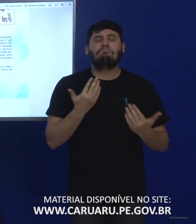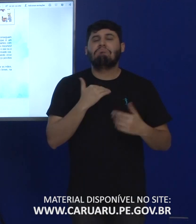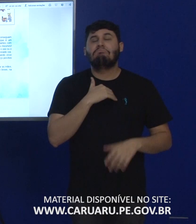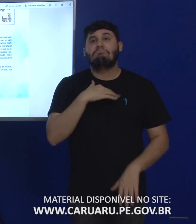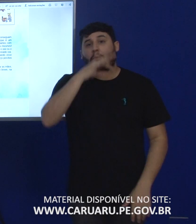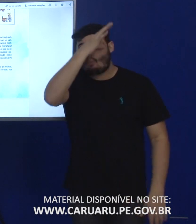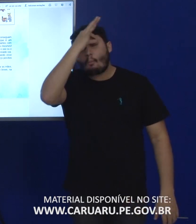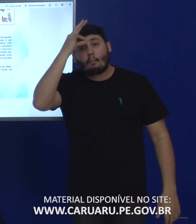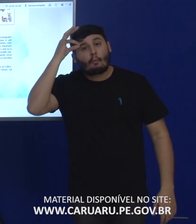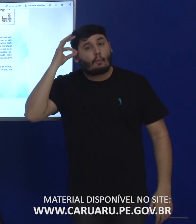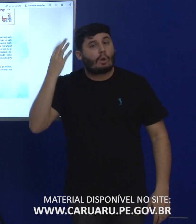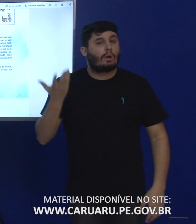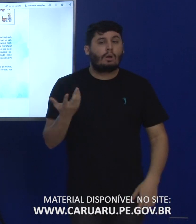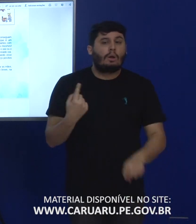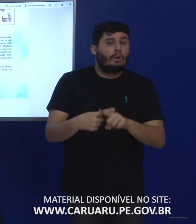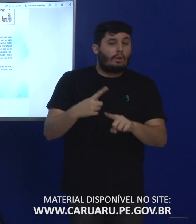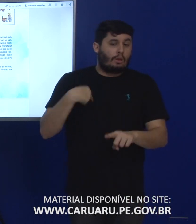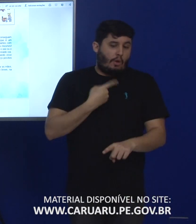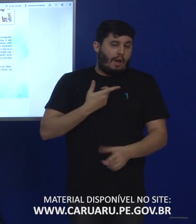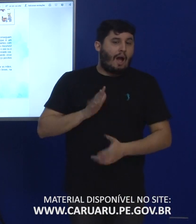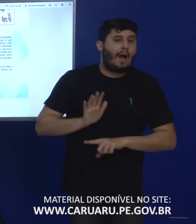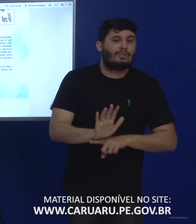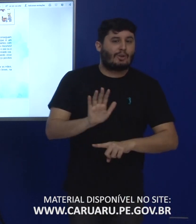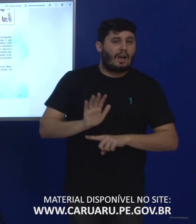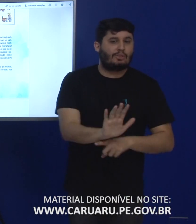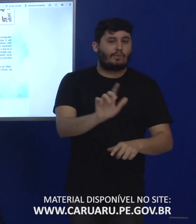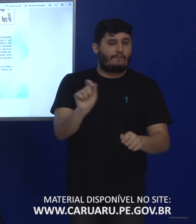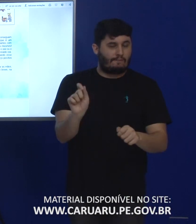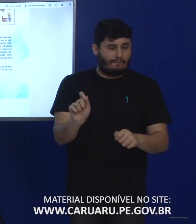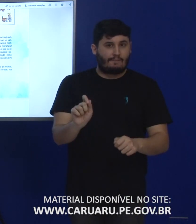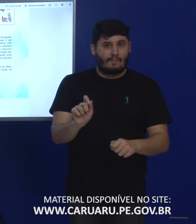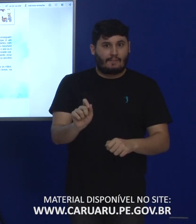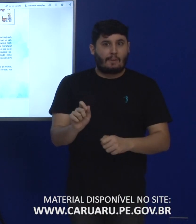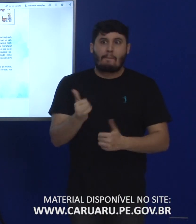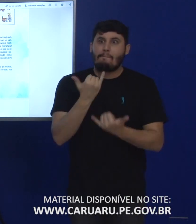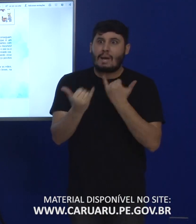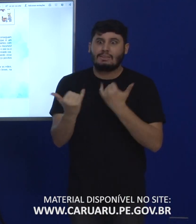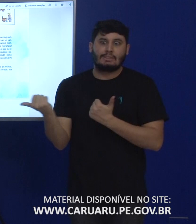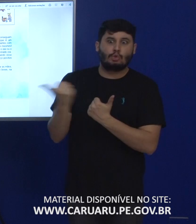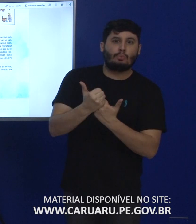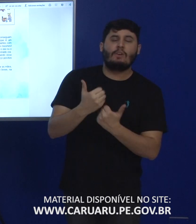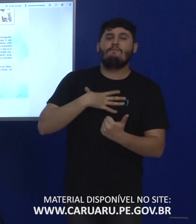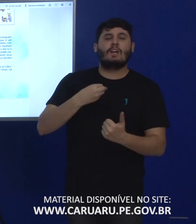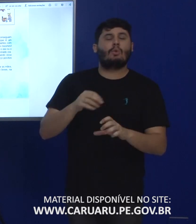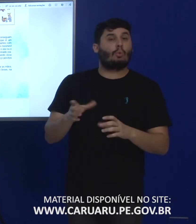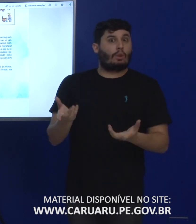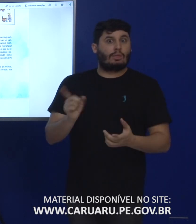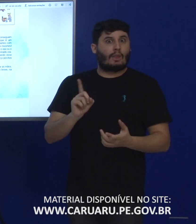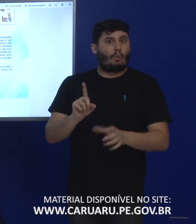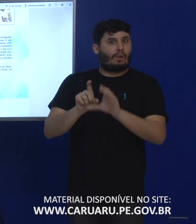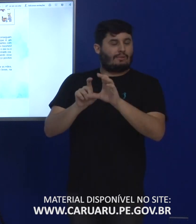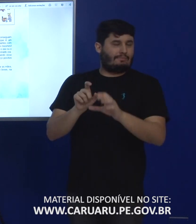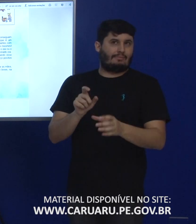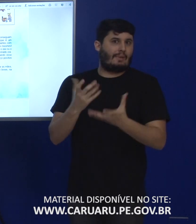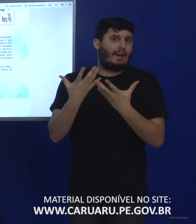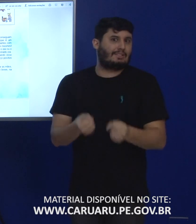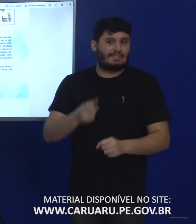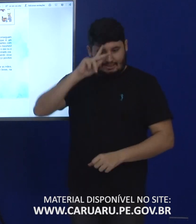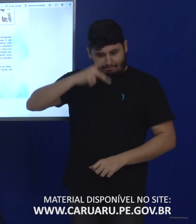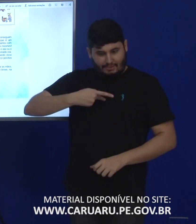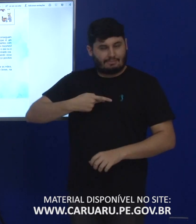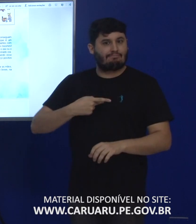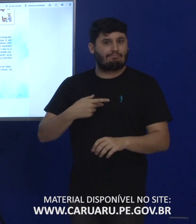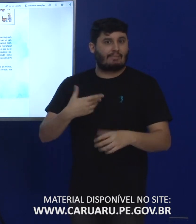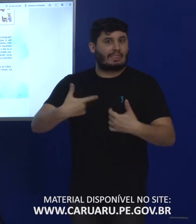estudantes, pelos filhos e especificamente para os nossos estudantes com deficiência, que são seres humanos dotados de